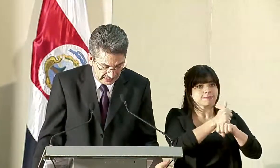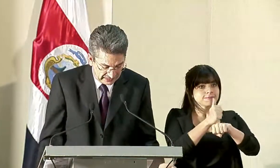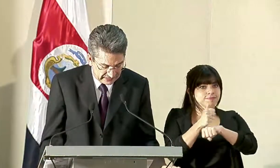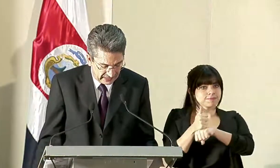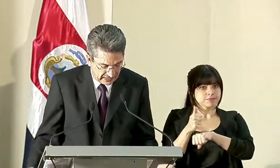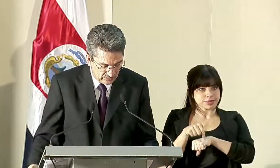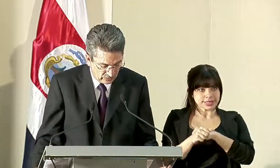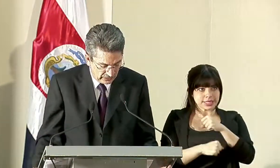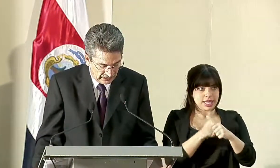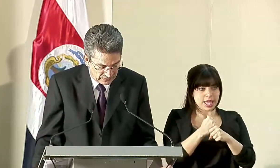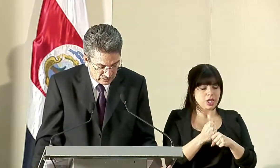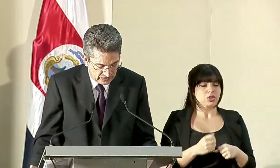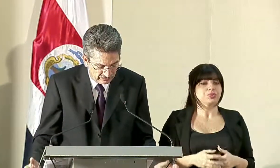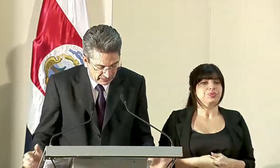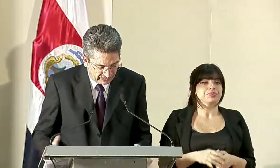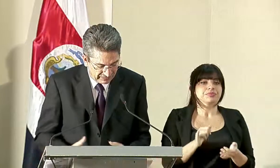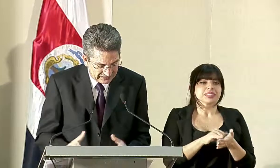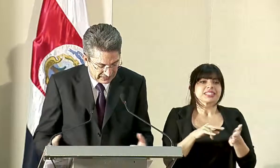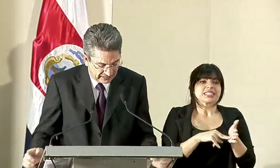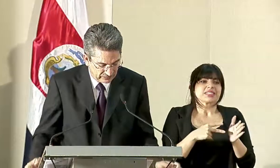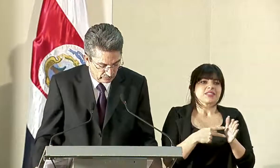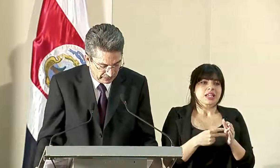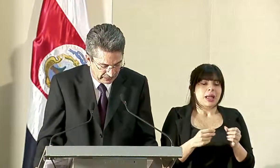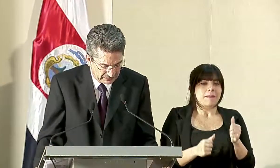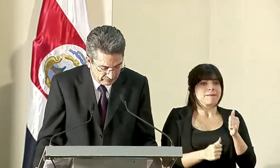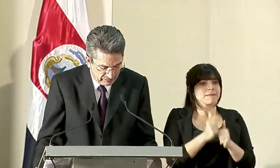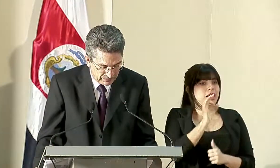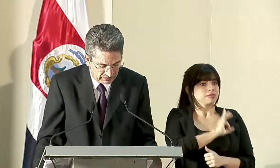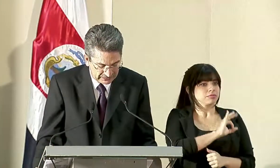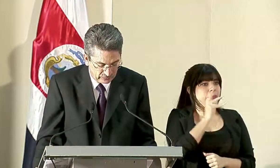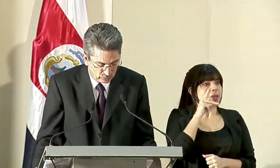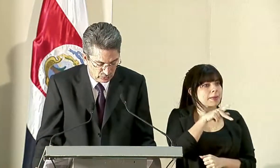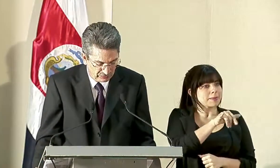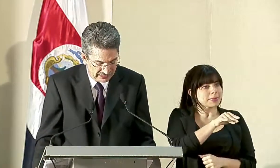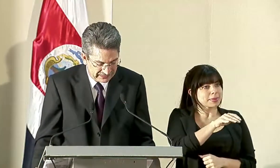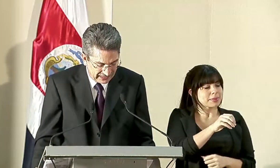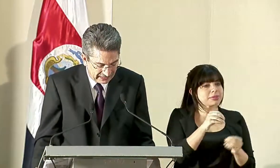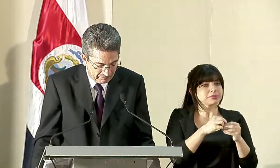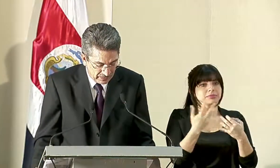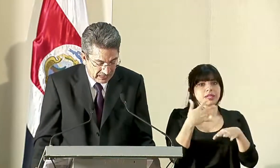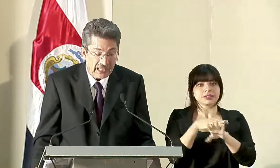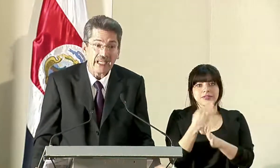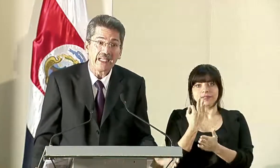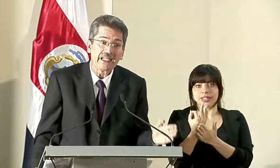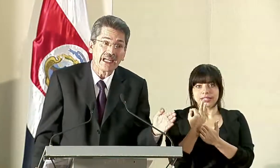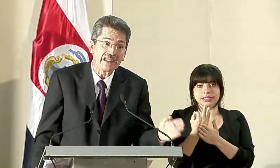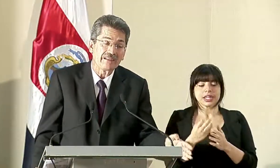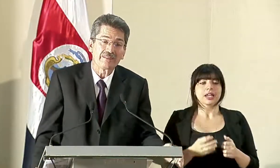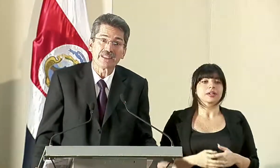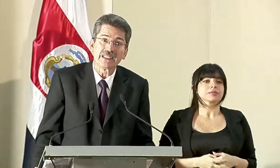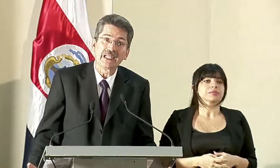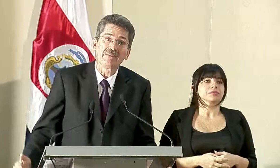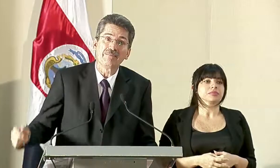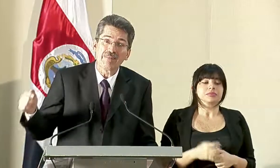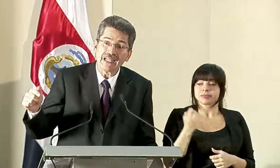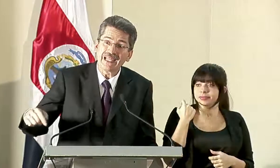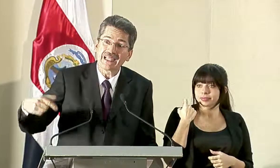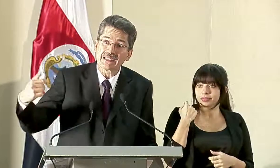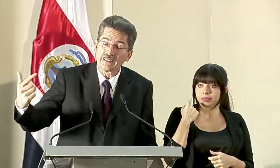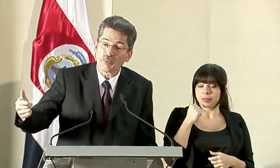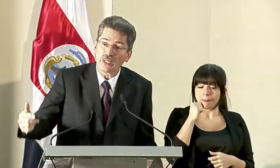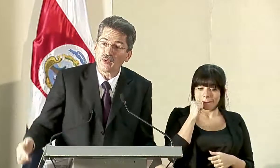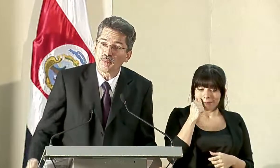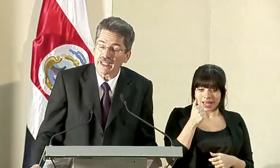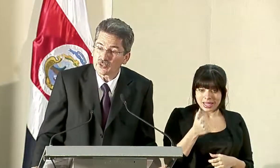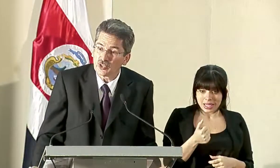colocaciones en este año. Eso significa más crédito para las pymes, más inclusión financiera. Recién